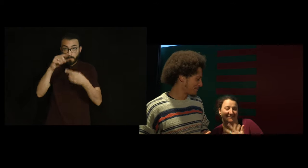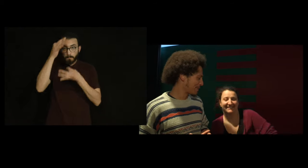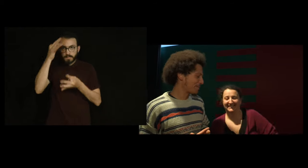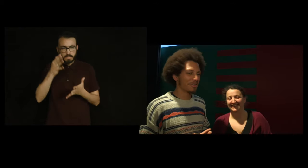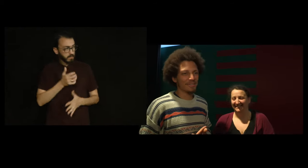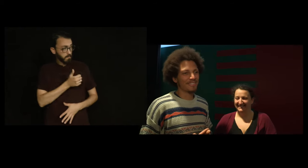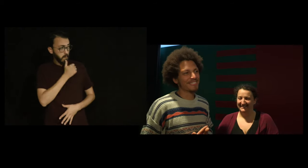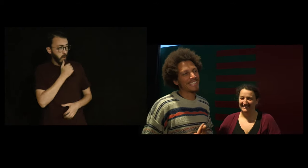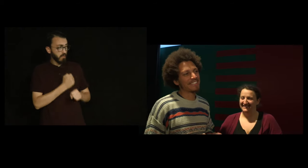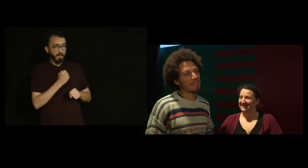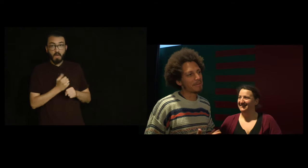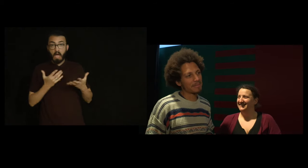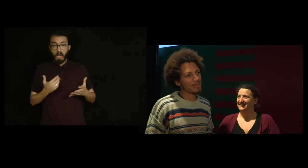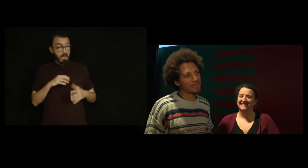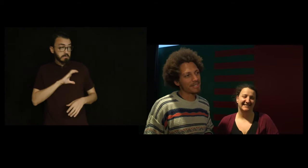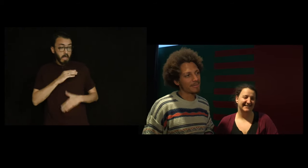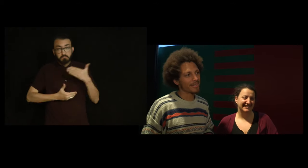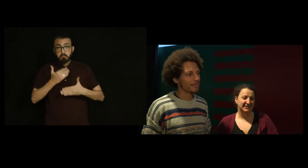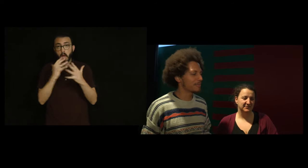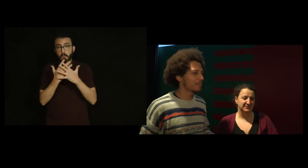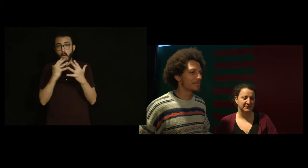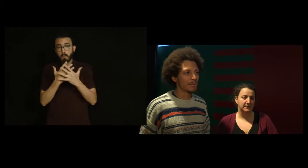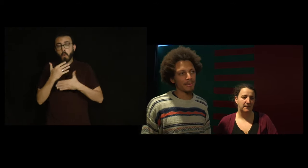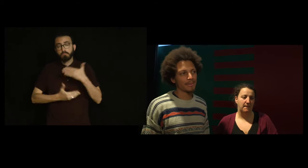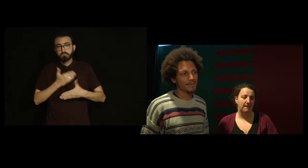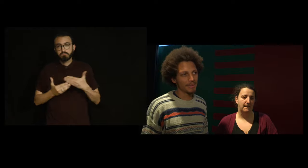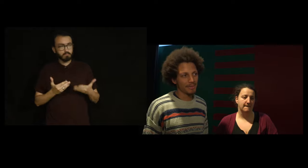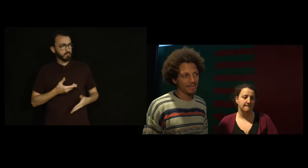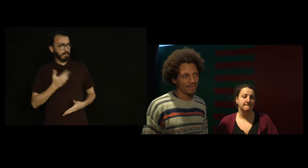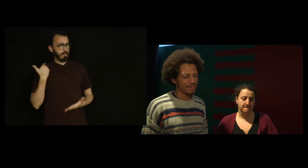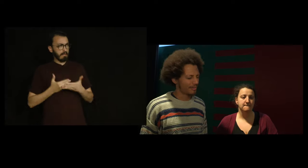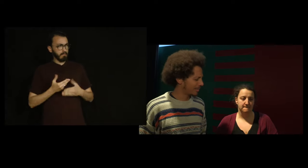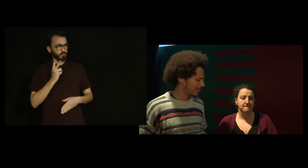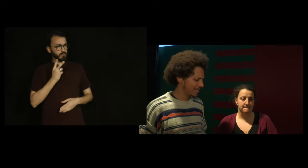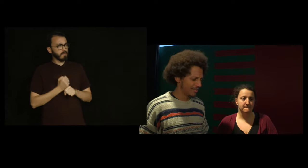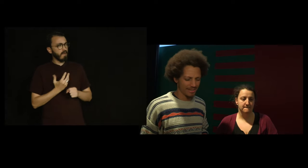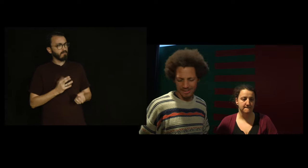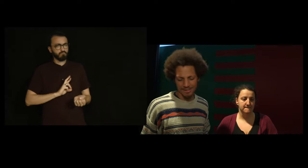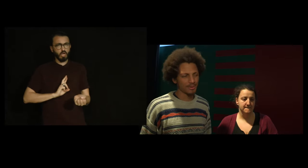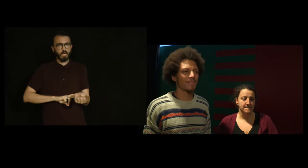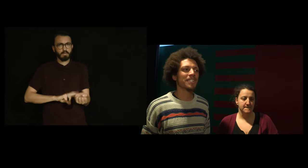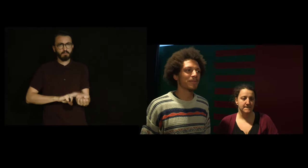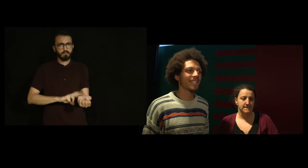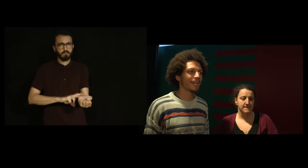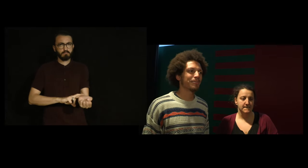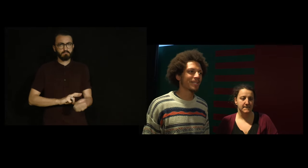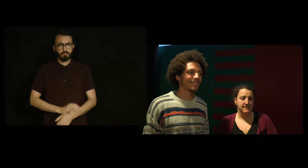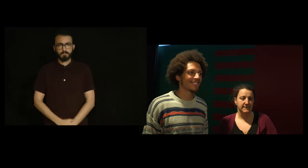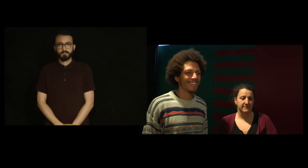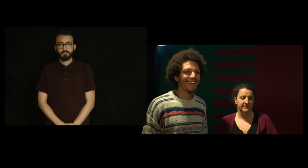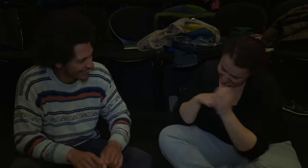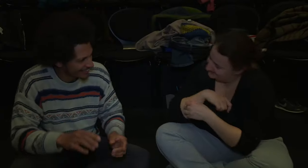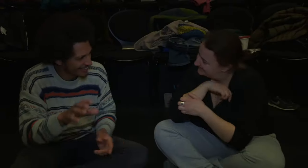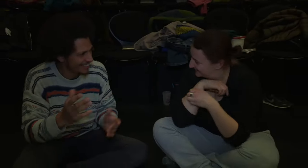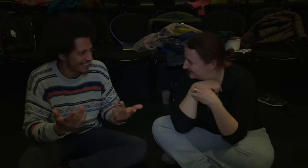On n'a pas vraiment de, ouais, on n'a pas vraiment de thème encore. On fait beaucoup d'impro et puis on travaille des choses rythmiques là pour